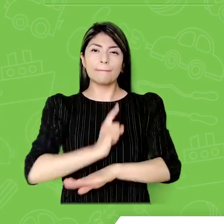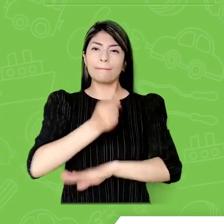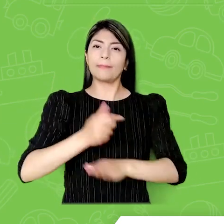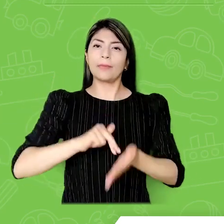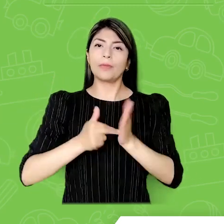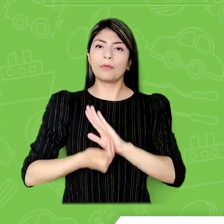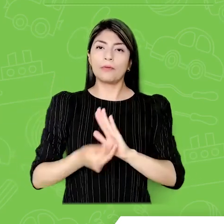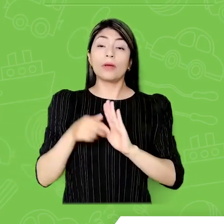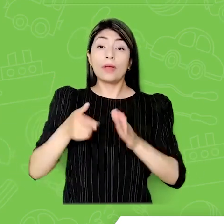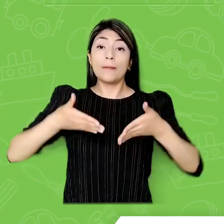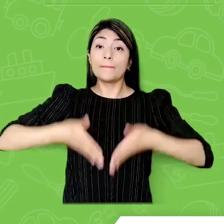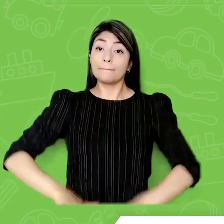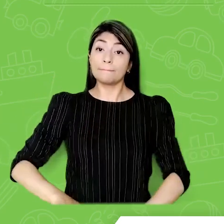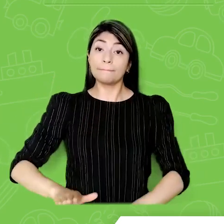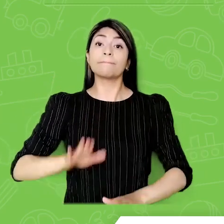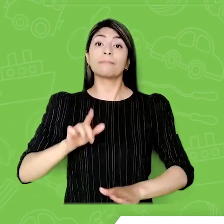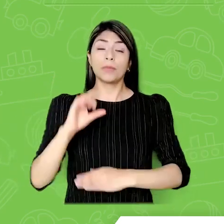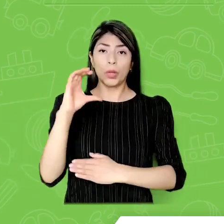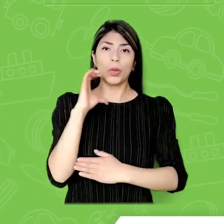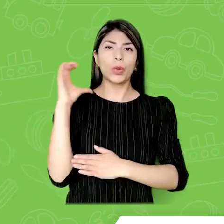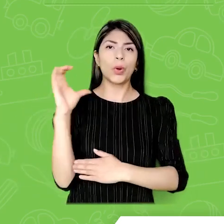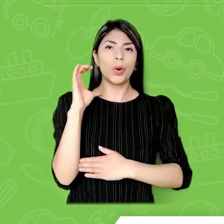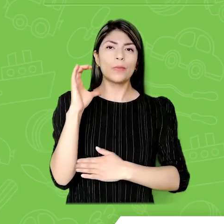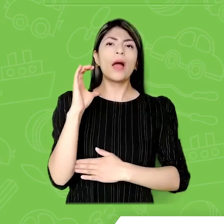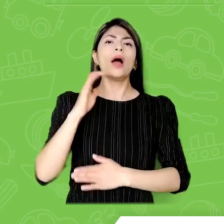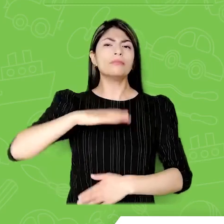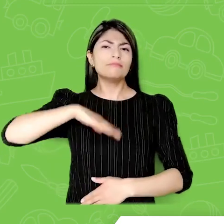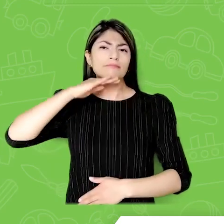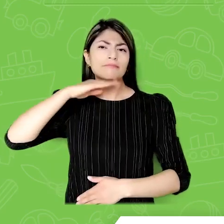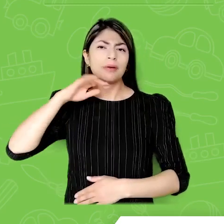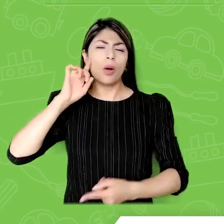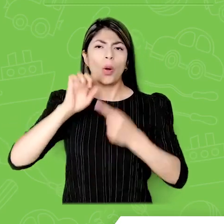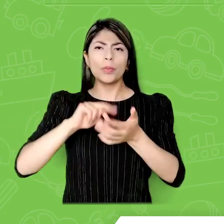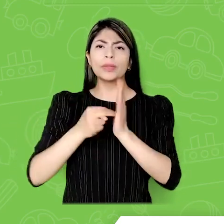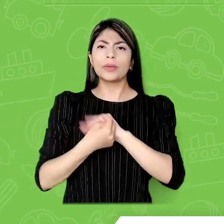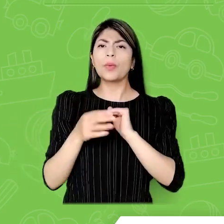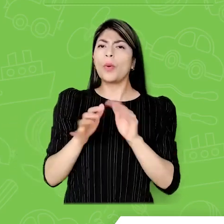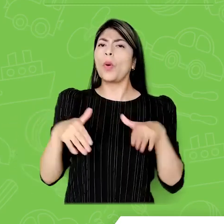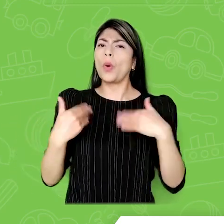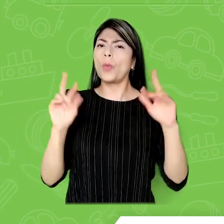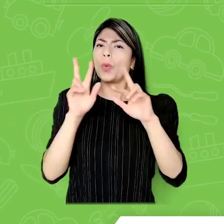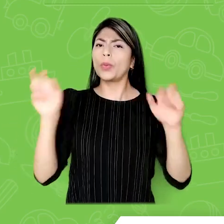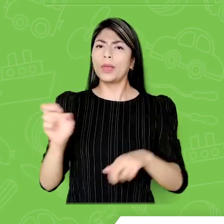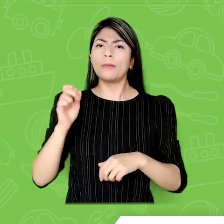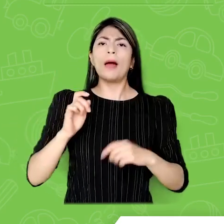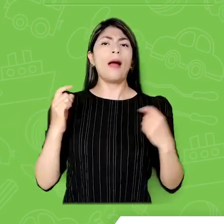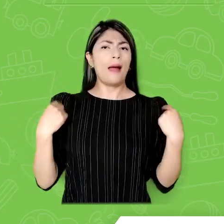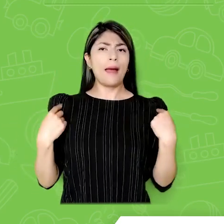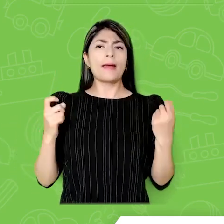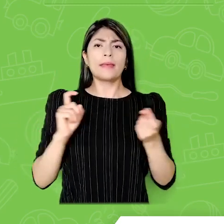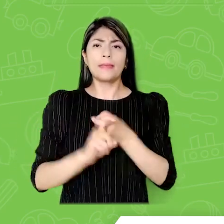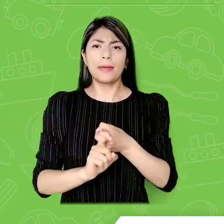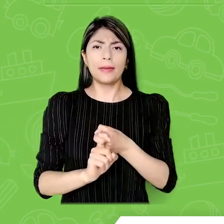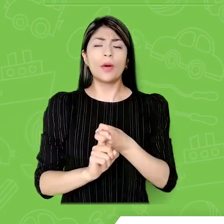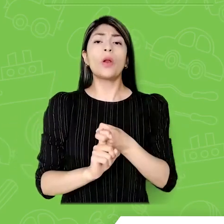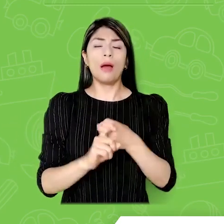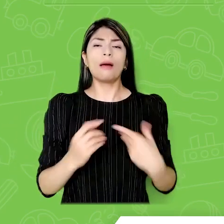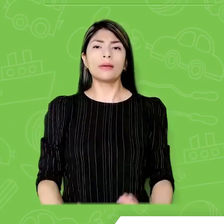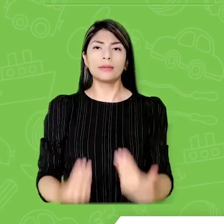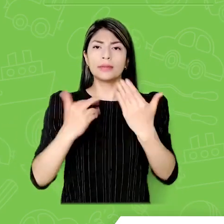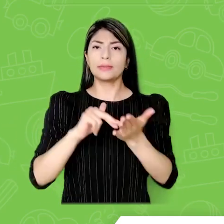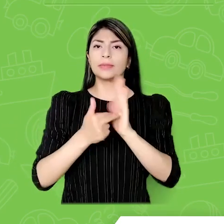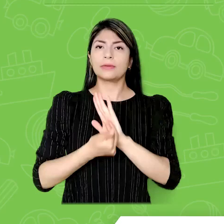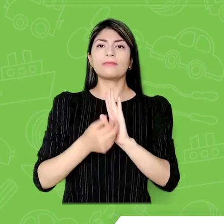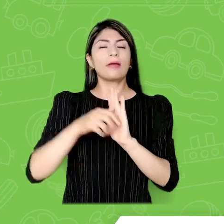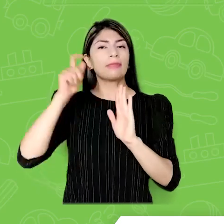acreditar el dominio del idioma castellano, ciudadanía que es un requisito de participación en este proceso de selección, en los